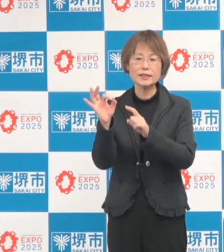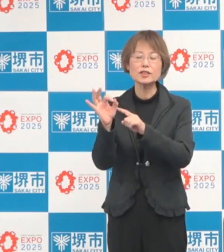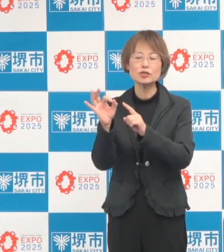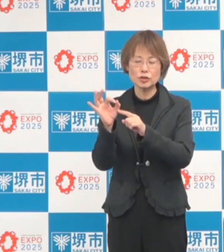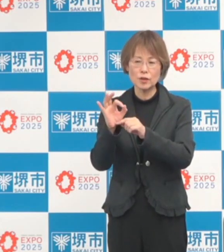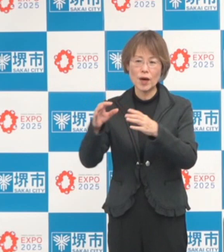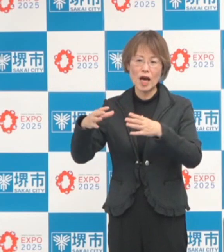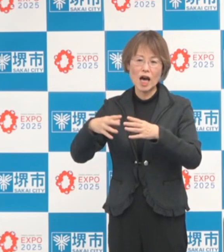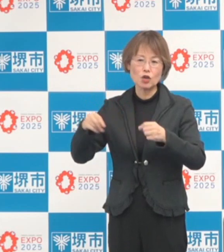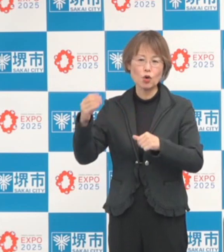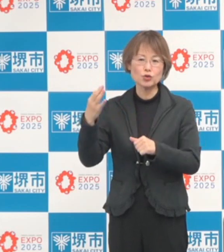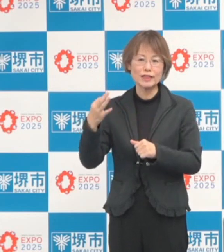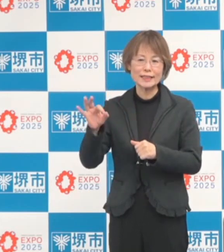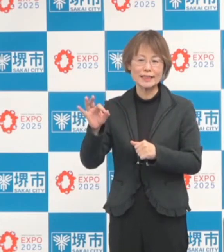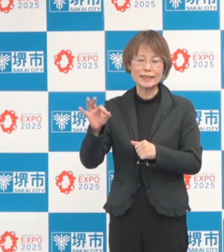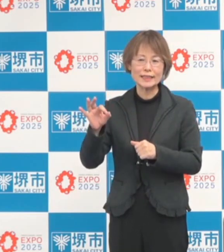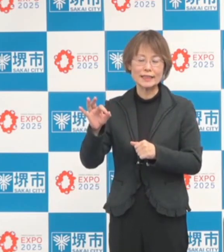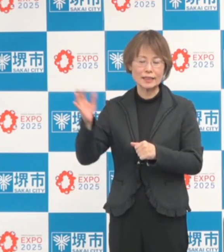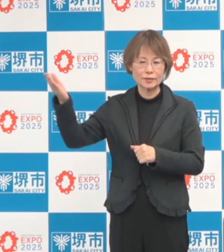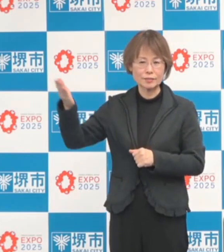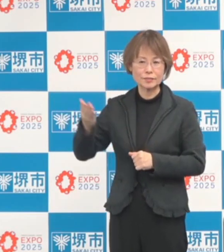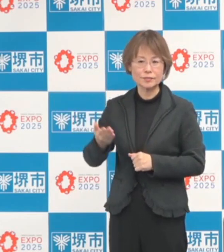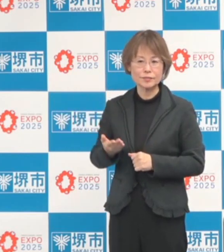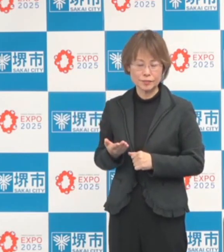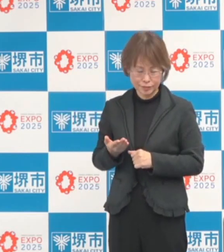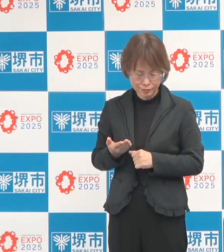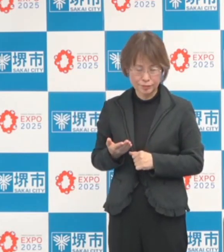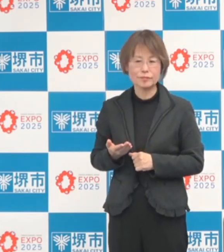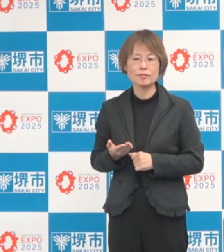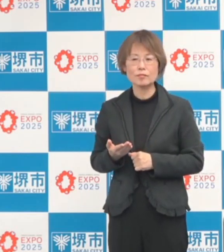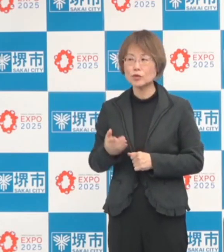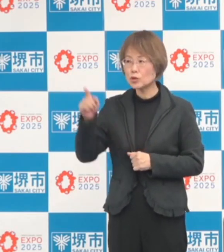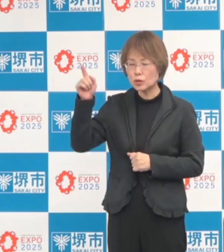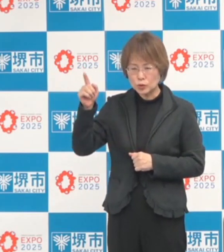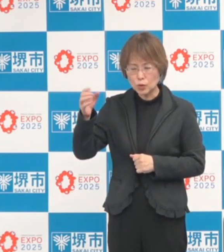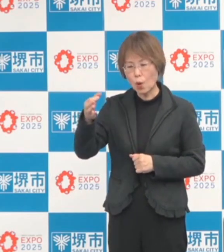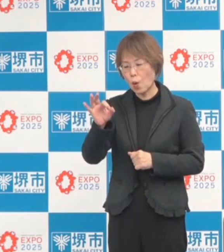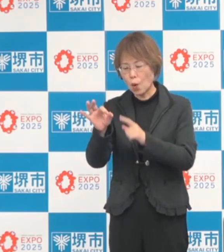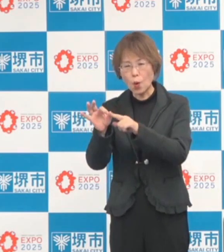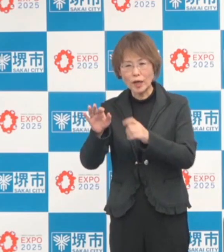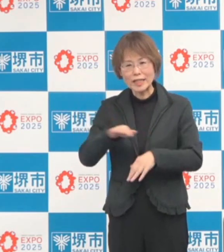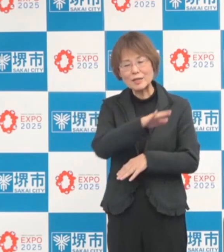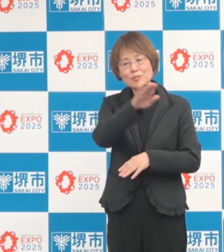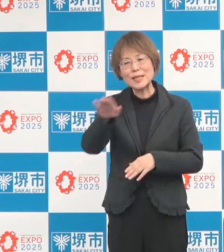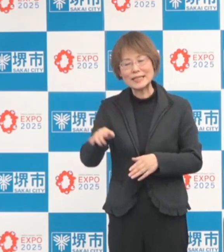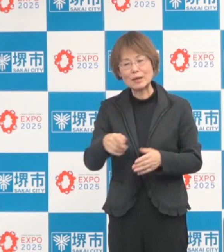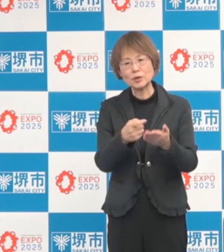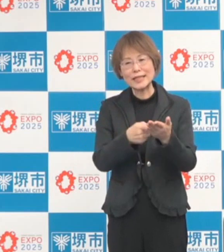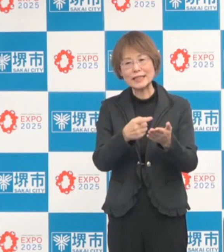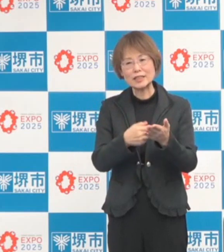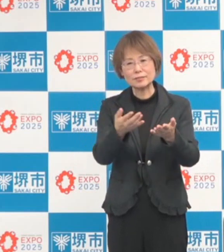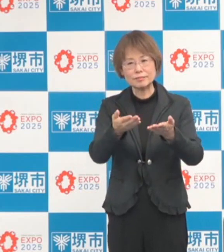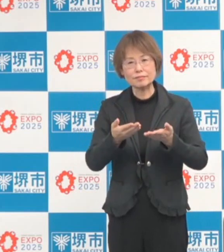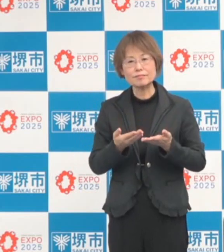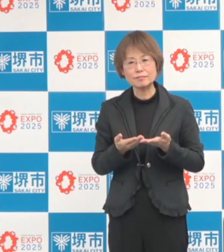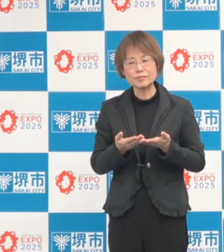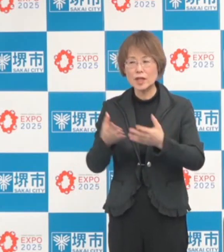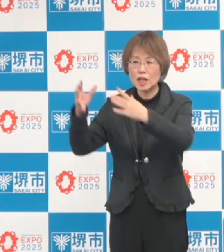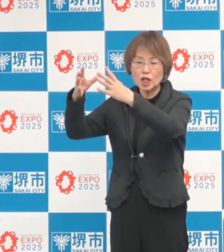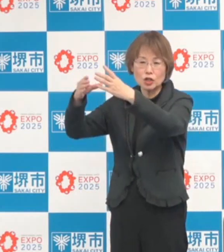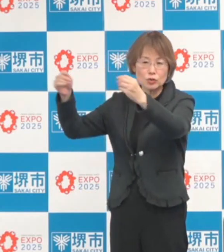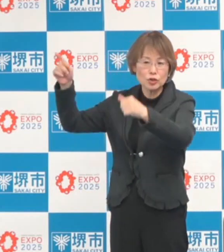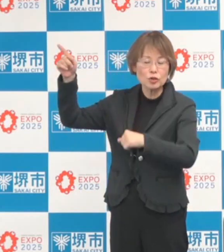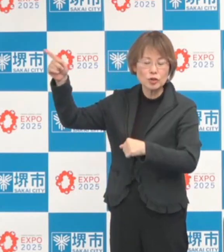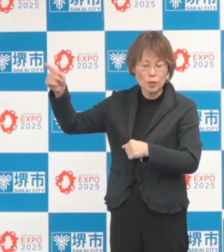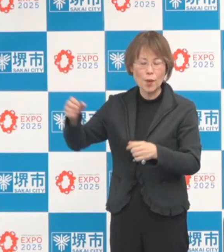費となっている。もちろん国費も国民の皆様の税金ですので、これは国としてもやはり新しい交通の技術